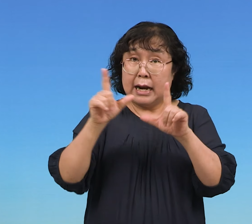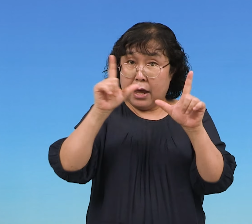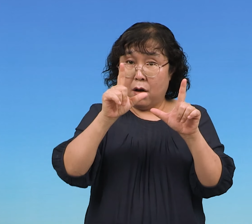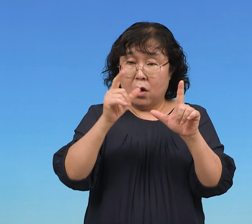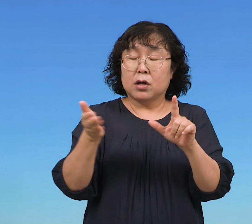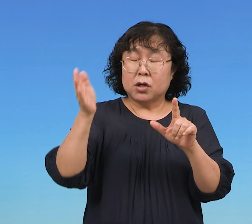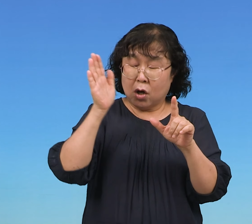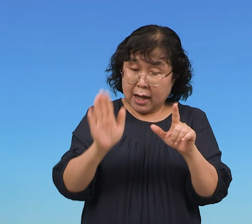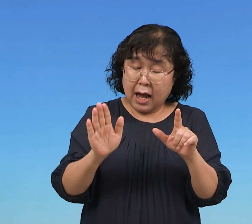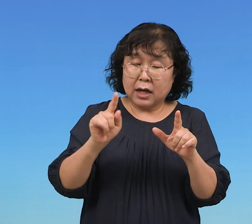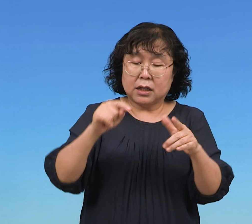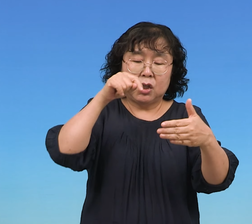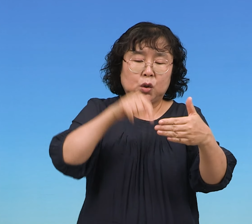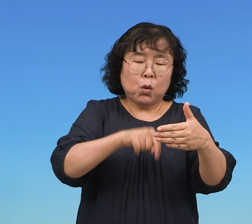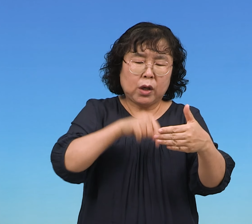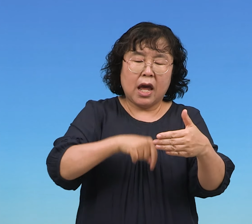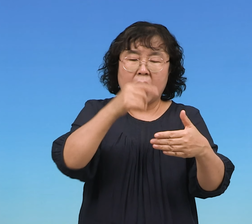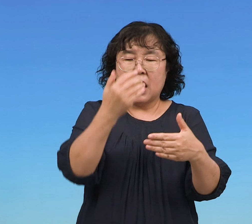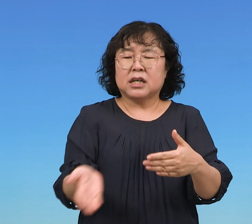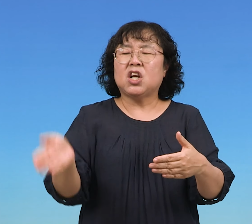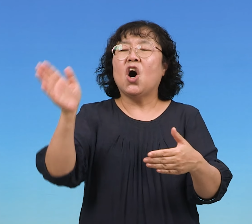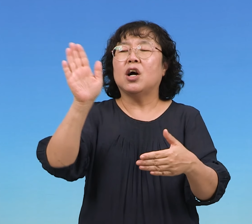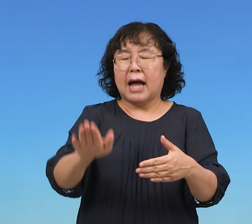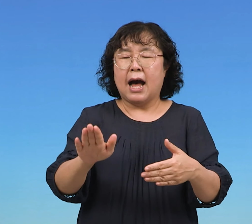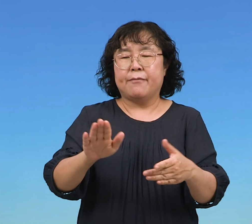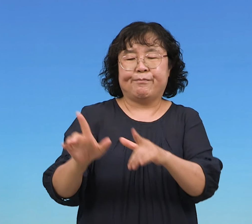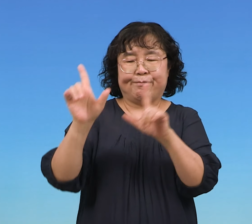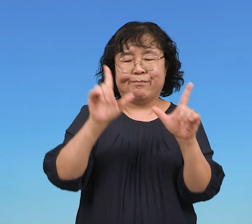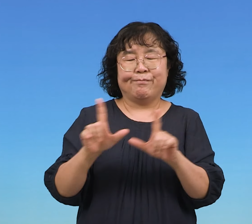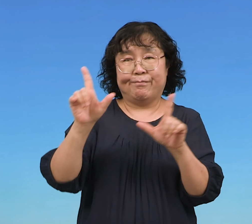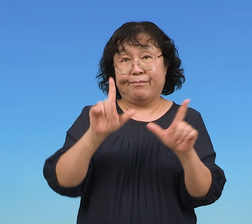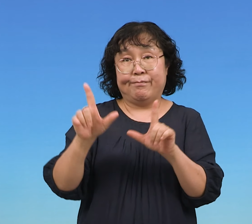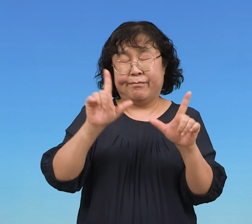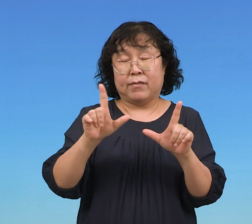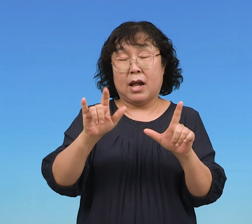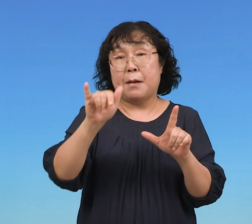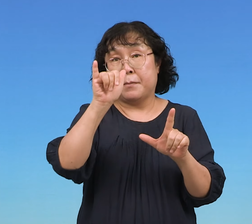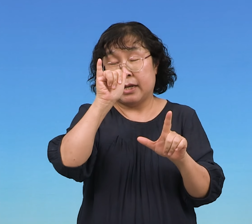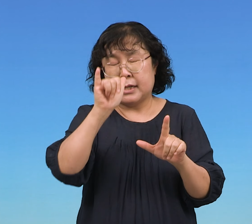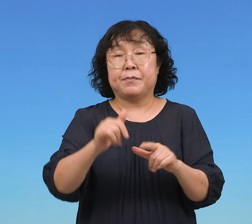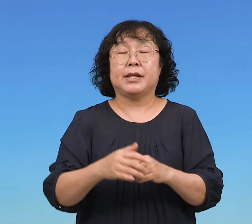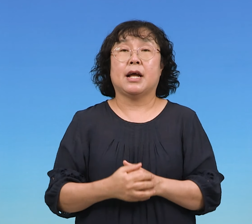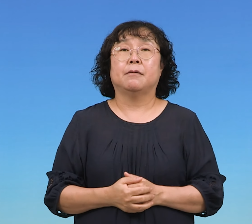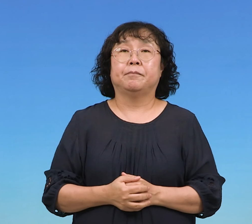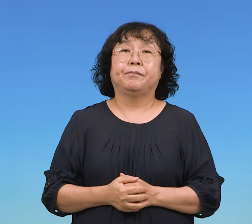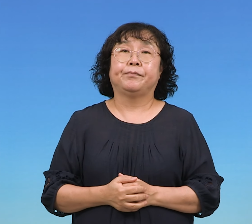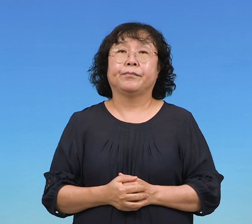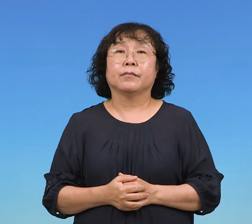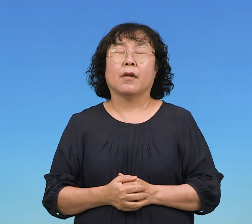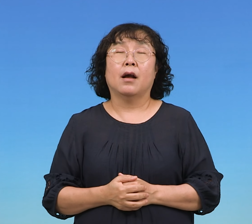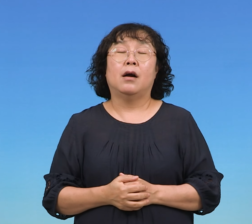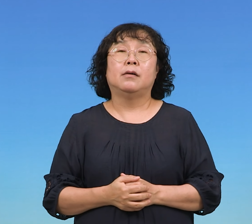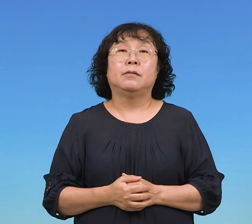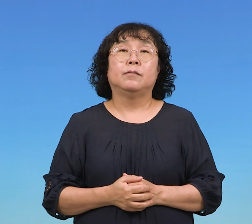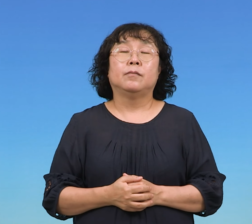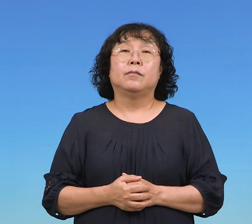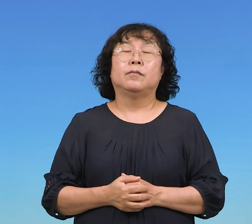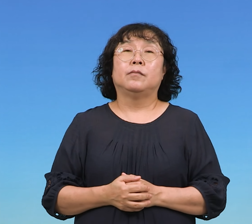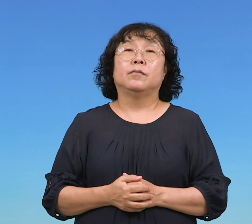있습니다. 그게 얼마나 크고 굵은 글씨로 나와 있느냐, 조금 그래도 옅은 글씨로 이 차이밖에